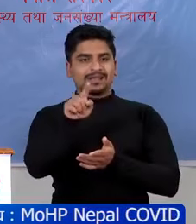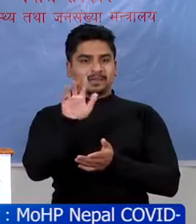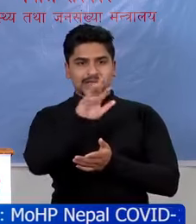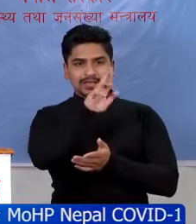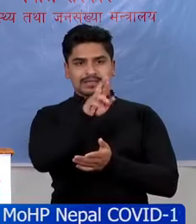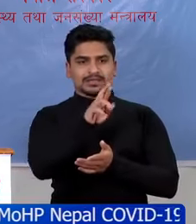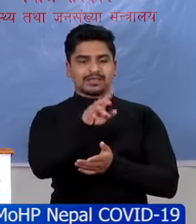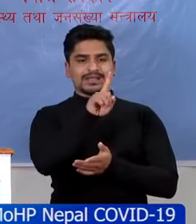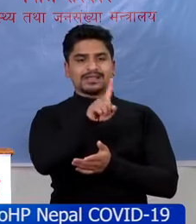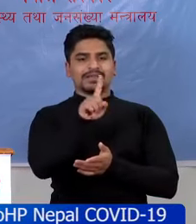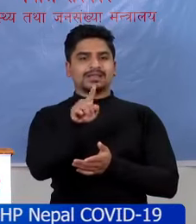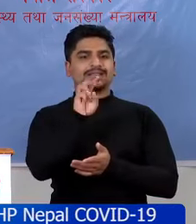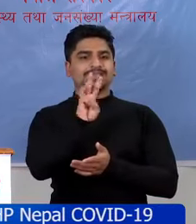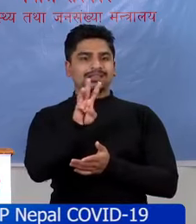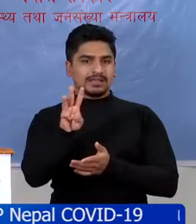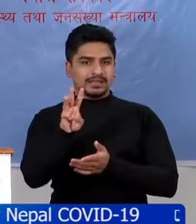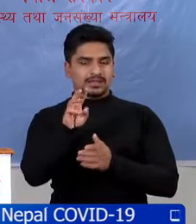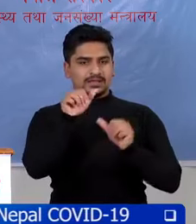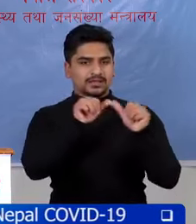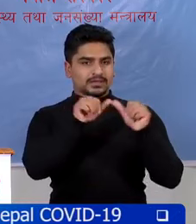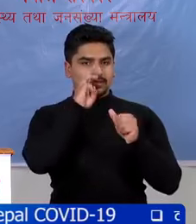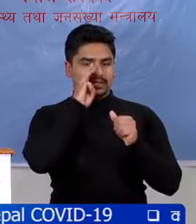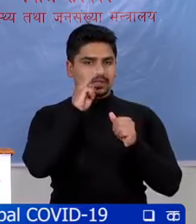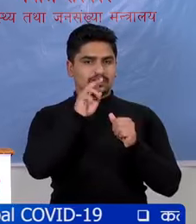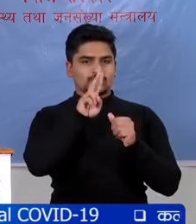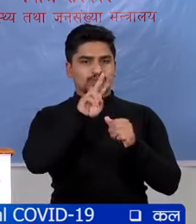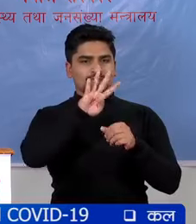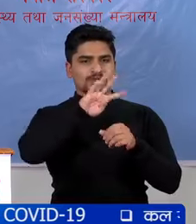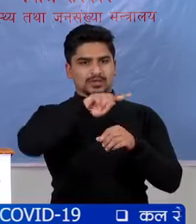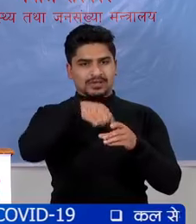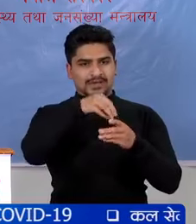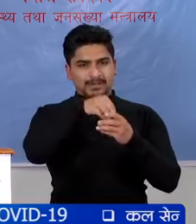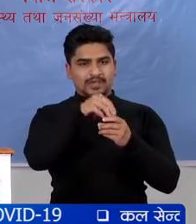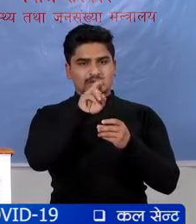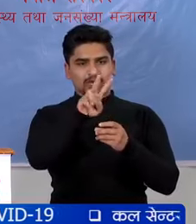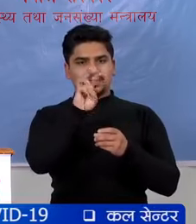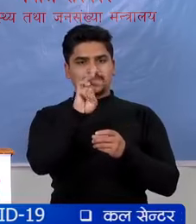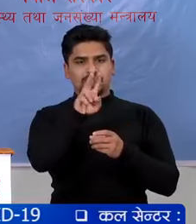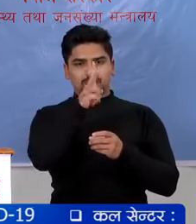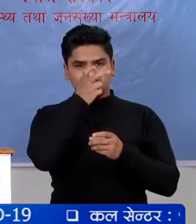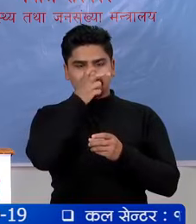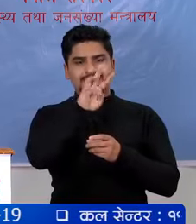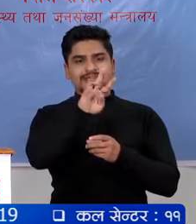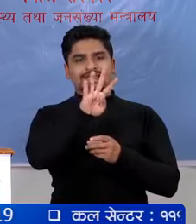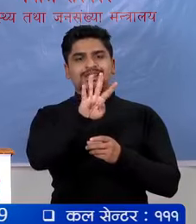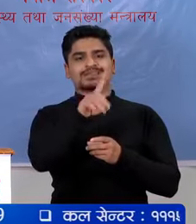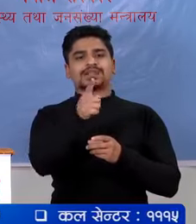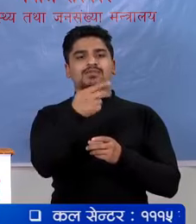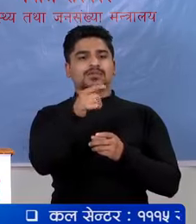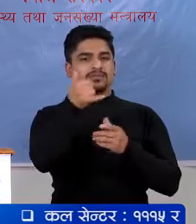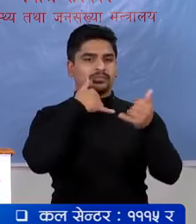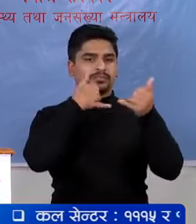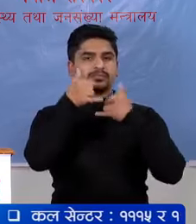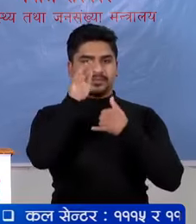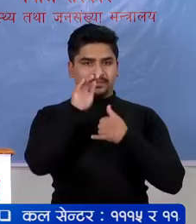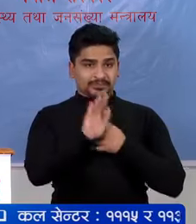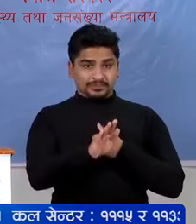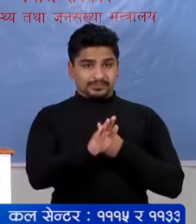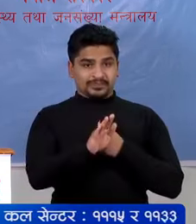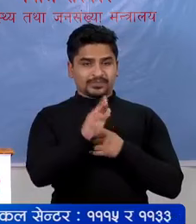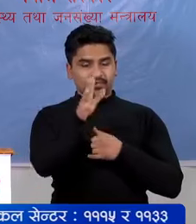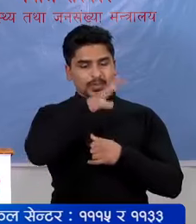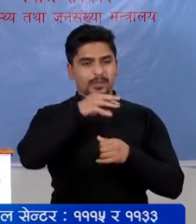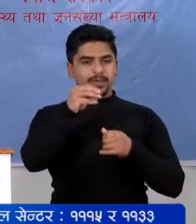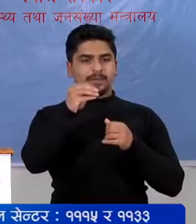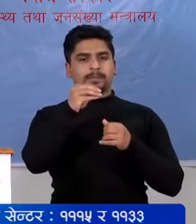त्यांतिस जस्मा गता 24 गंटामा दुएज़ार दुएज़ार दुएज़ार दुएचालिस होटा कॉल हरू आये का छनु यो सबई कॉल हरू